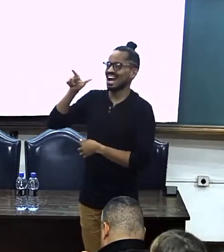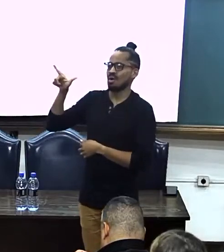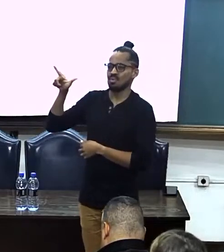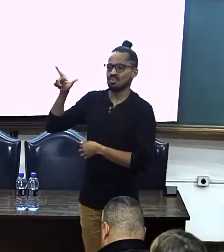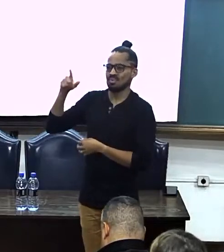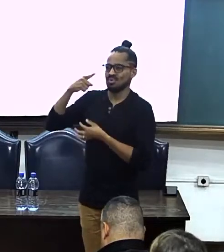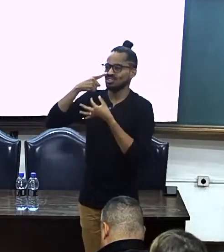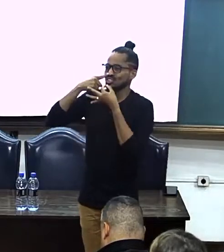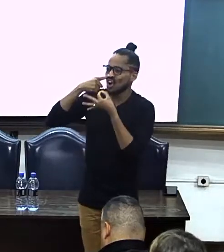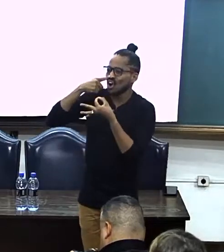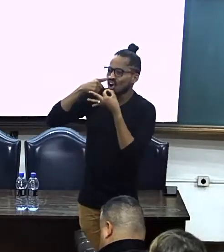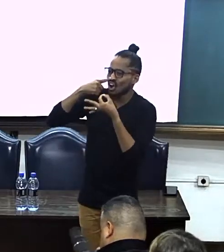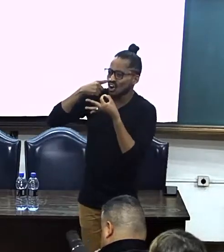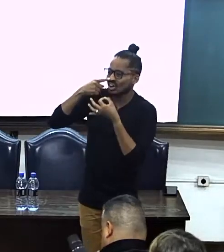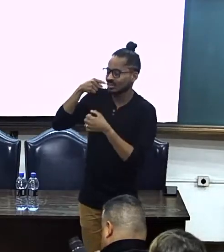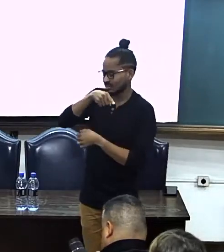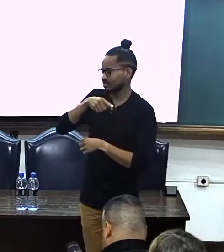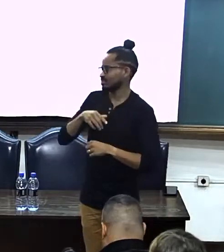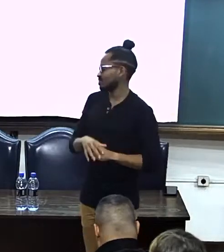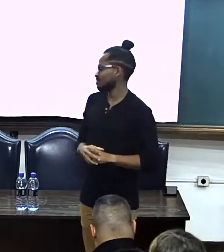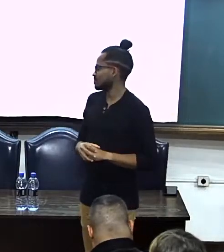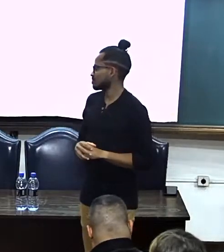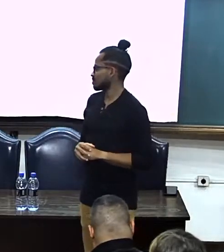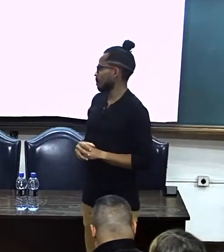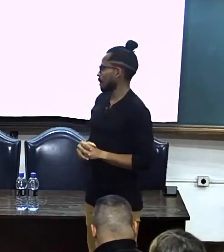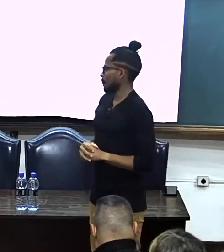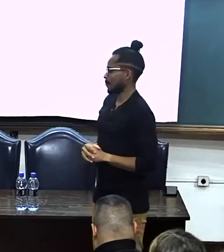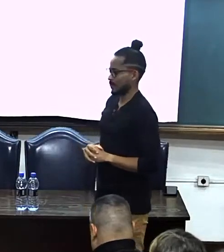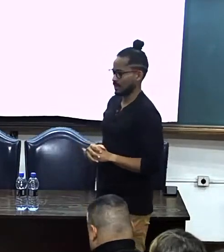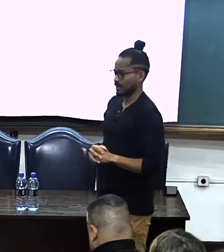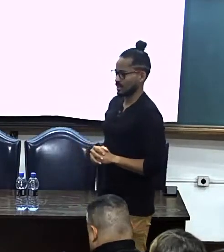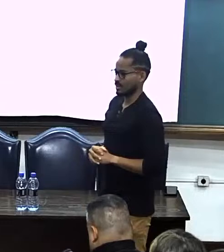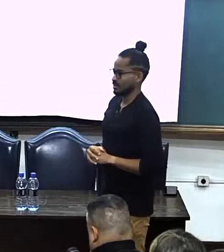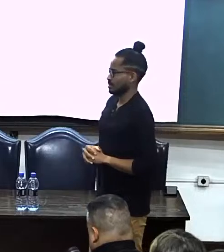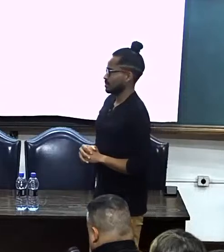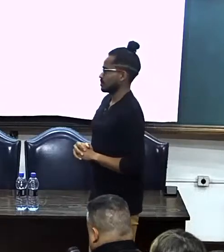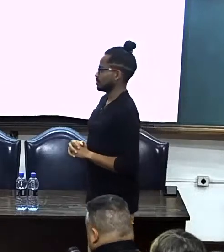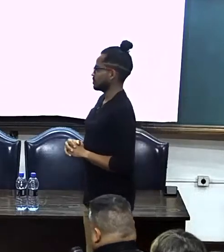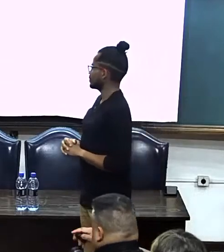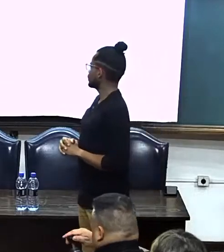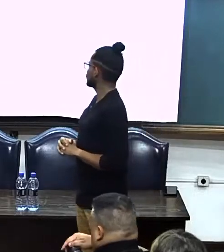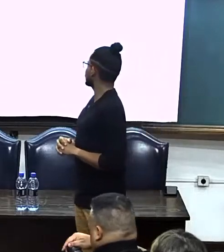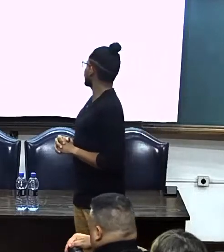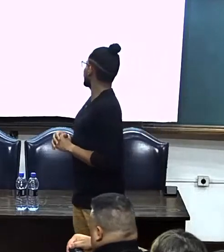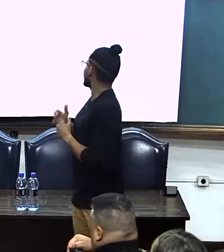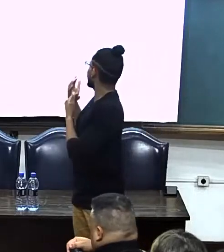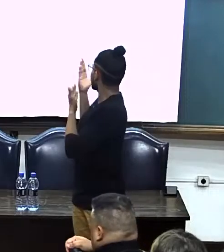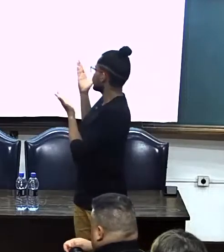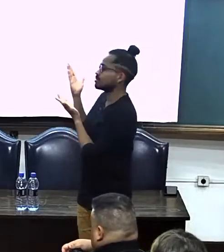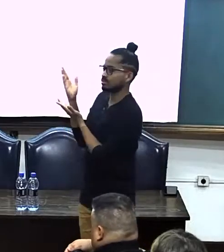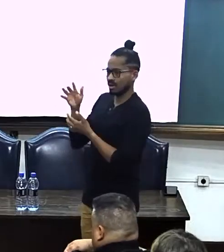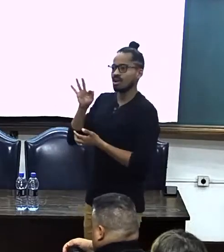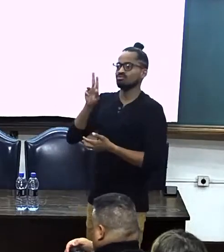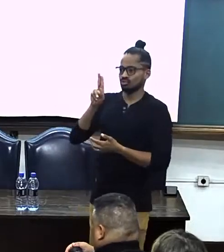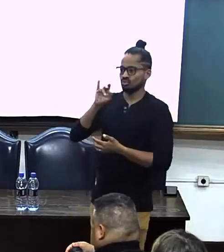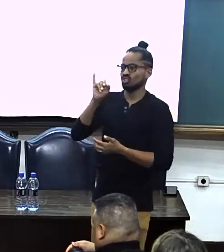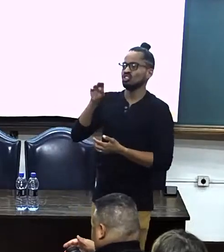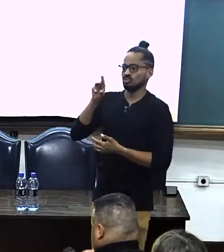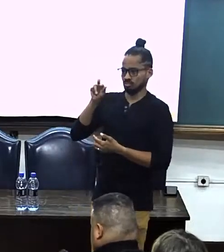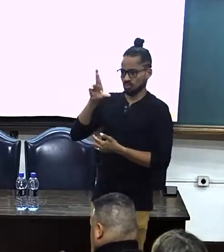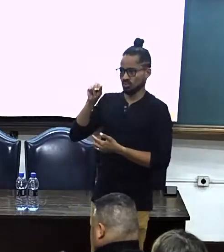Então, a Donna comentou que não sabe se todo mundo chegou a conhecer o professor Fujimura.